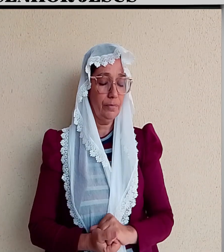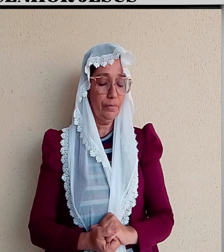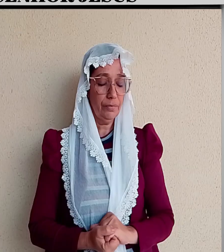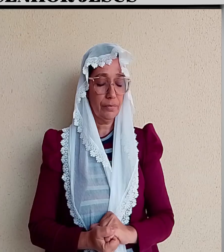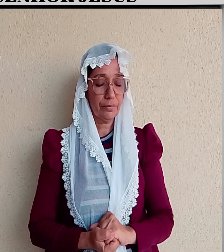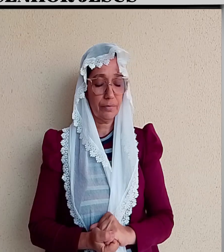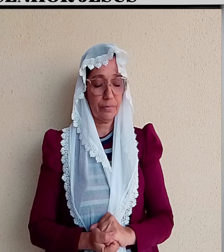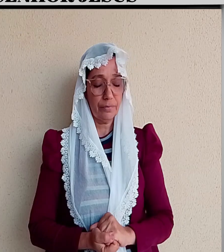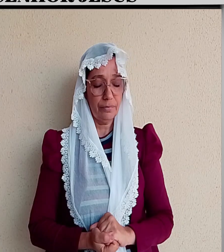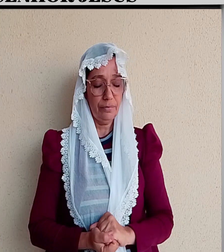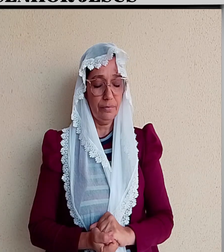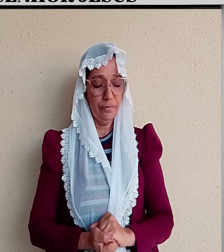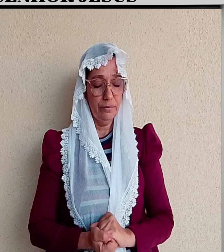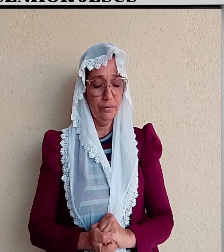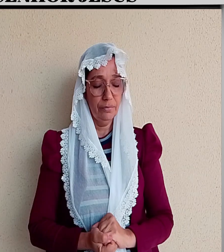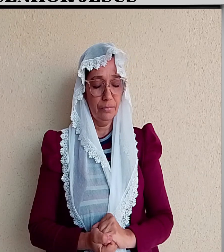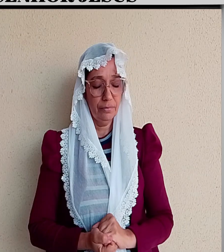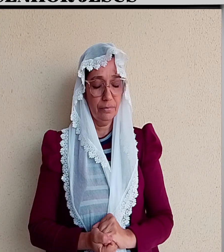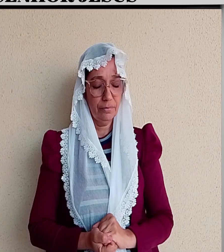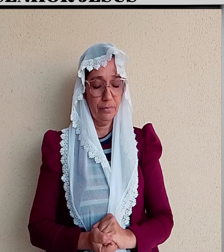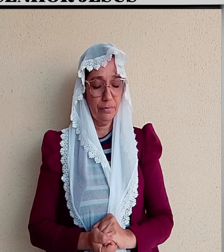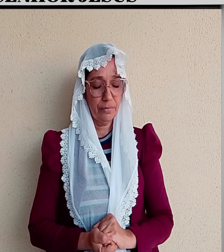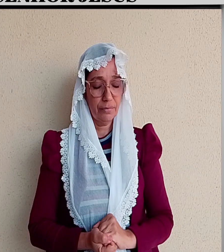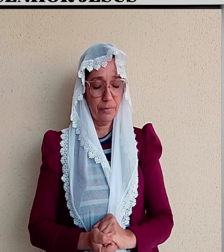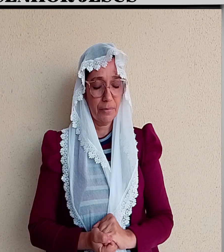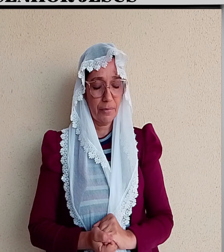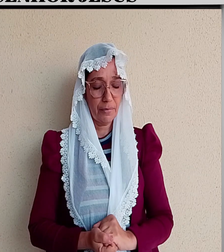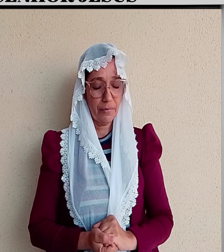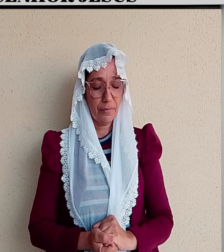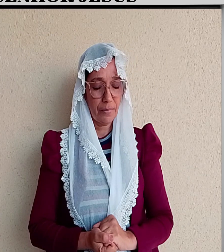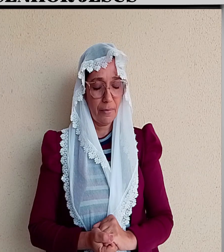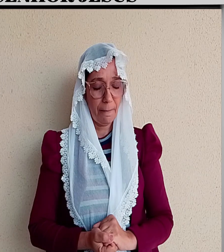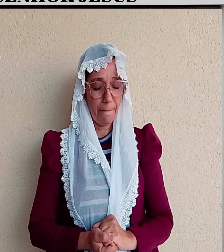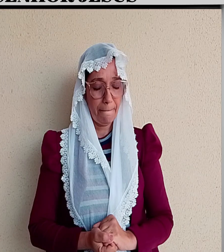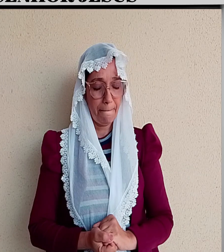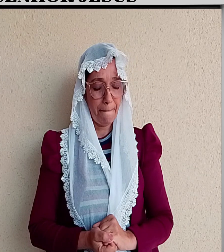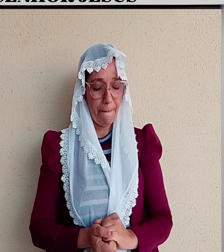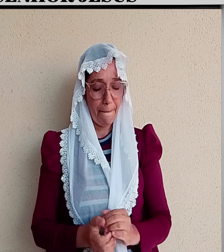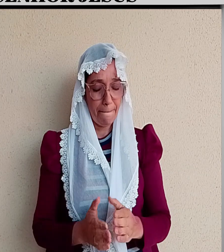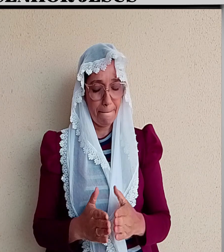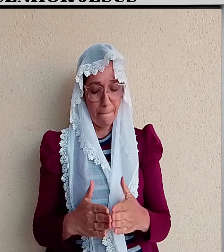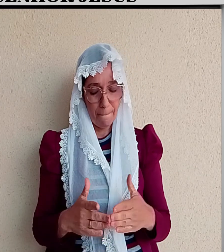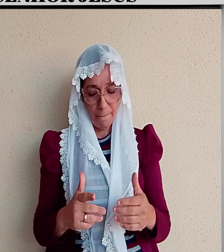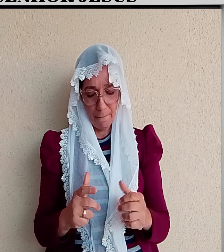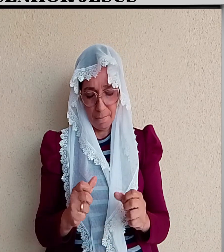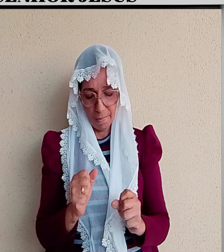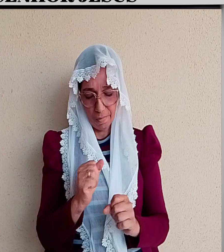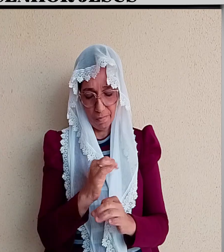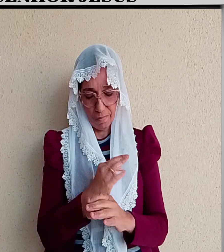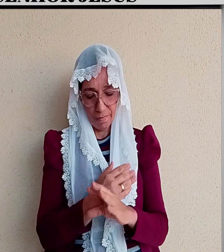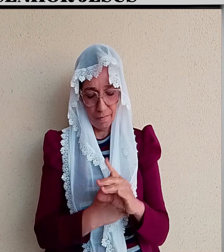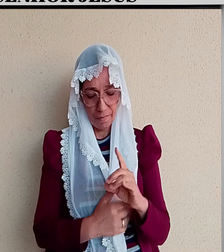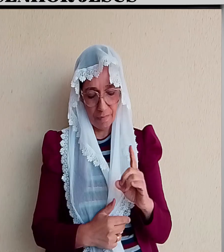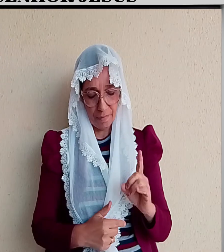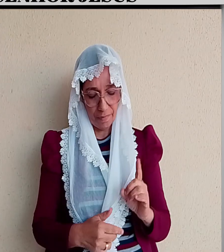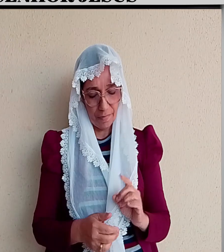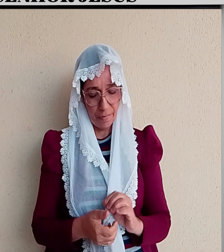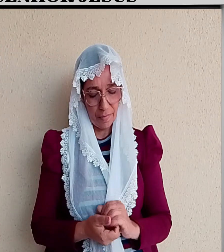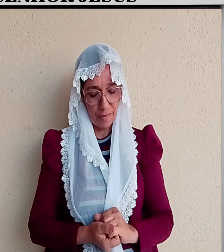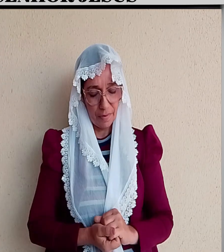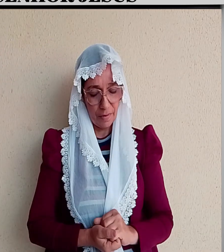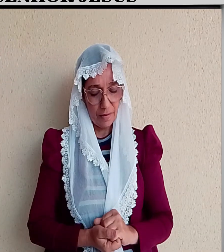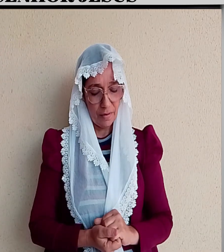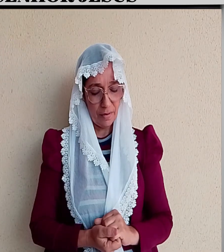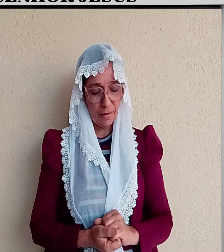Ti, Senhor, este culto, Senhor. Senhor bendito, Glória a Deus cantamos, vivo. Senhor. Não sabemos cantar perfeitamente, nem tocar